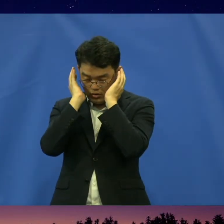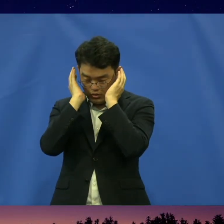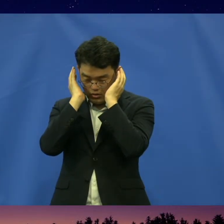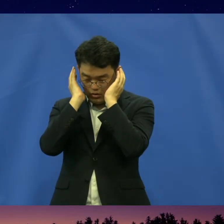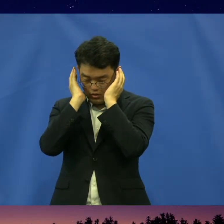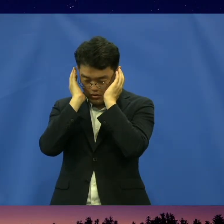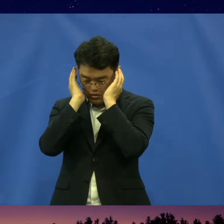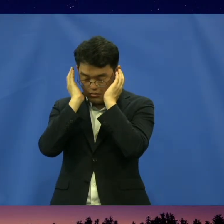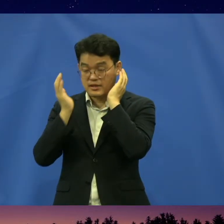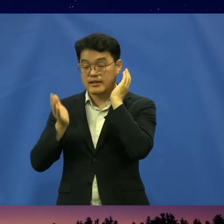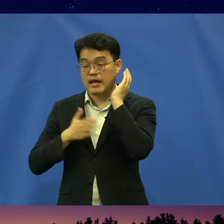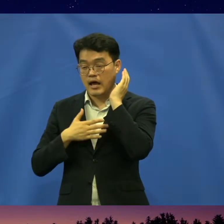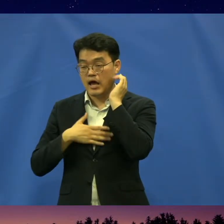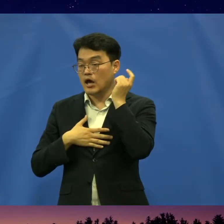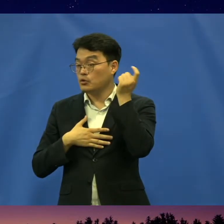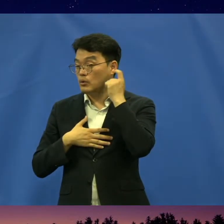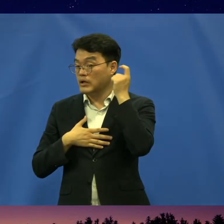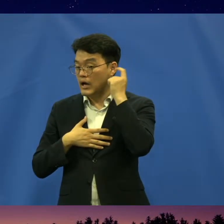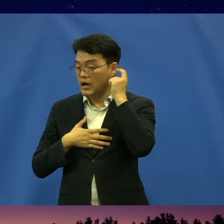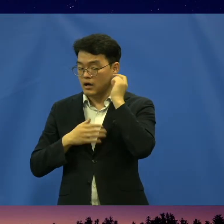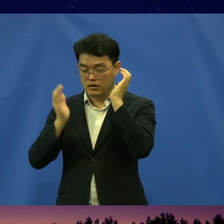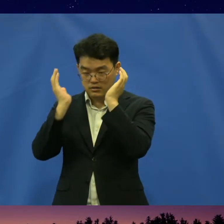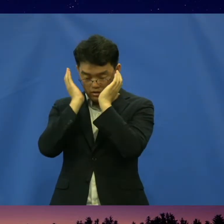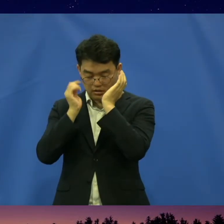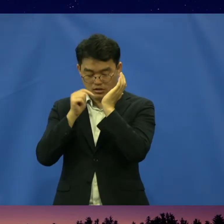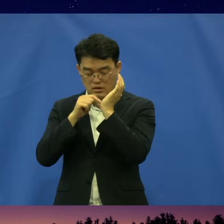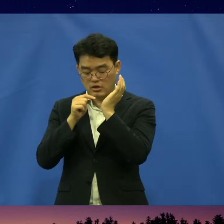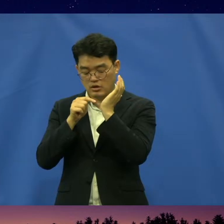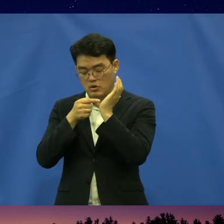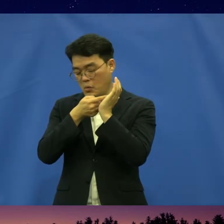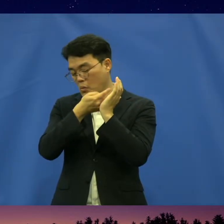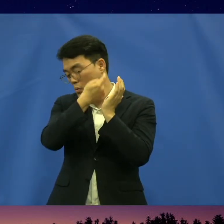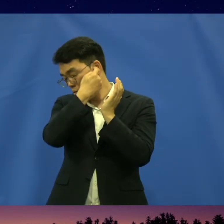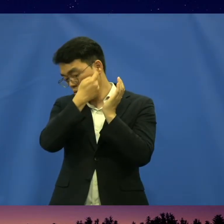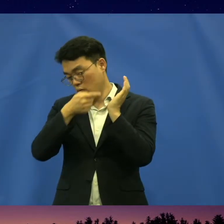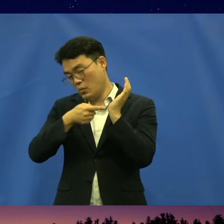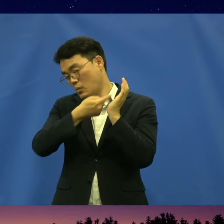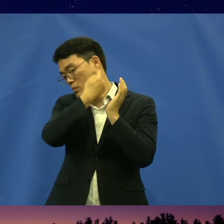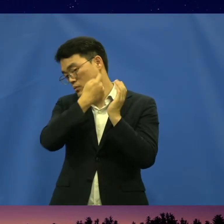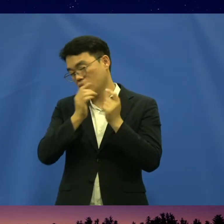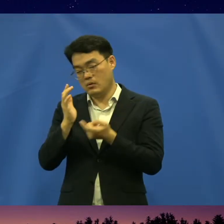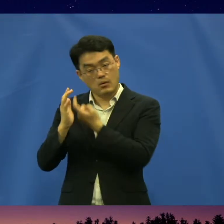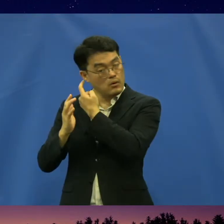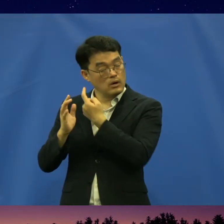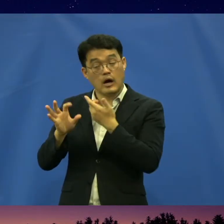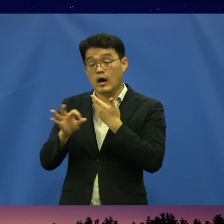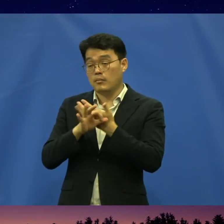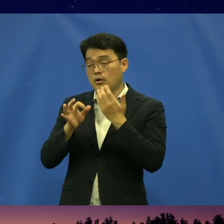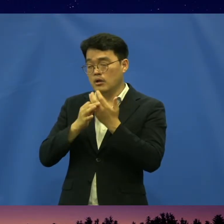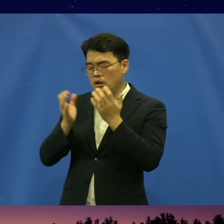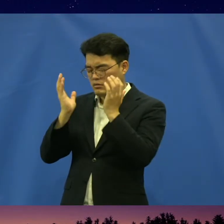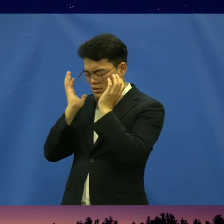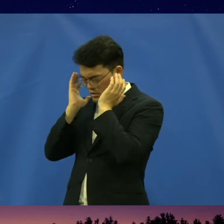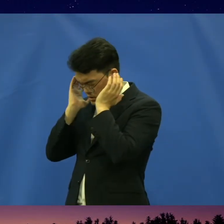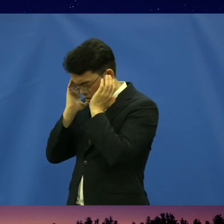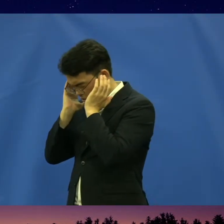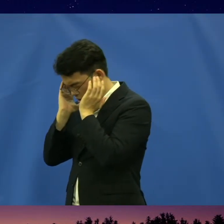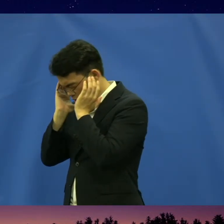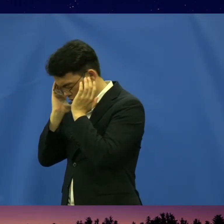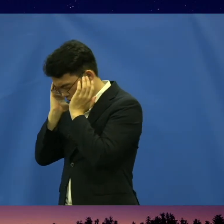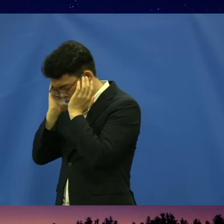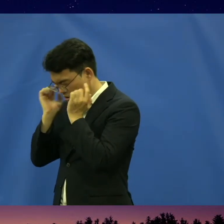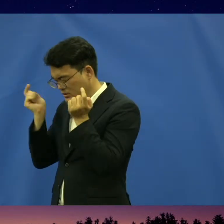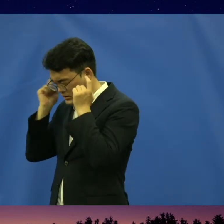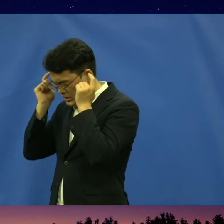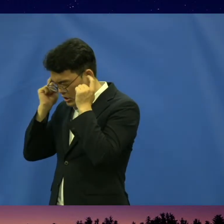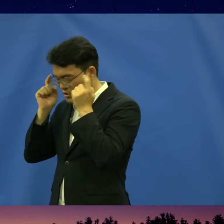그러면 내 소리가 내 귀에 들리는 거죠. 내 기도하죠. 그래서 기도하는 거예요. 집중력,